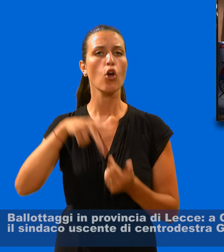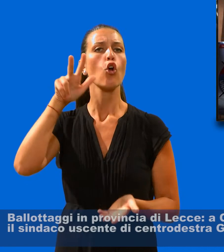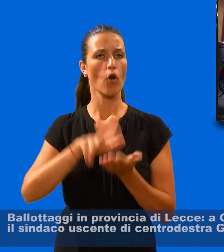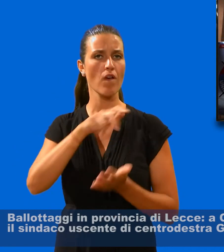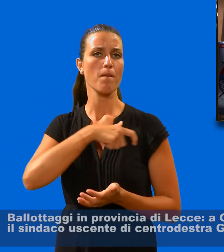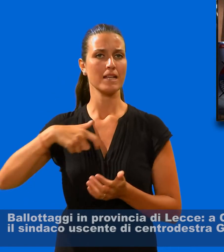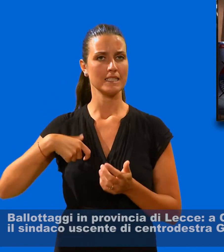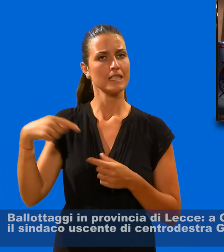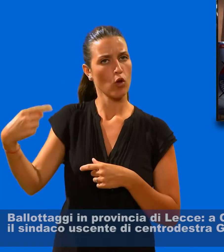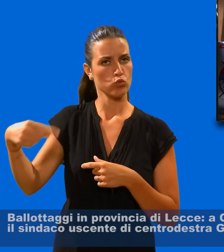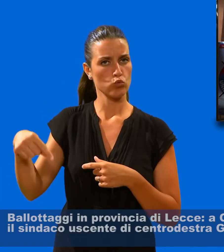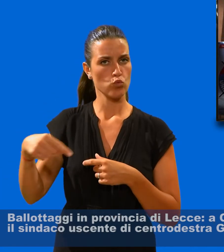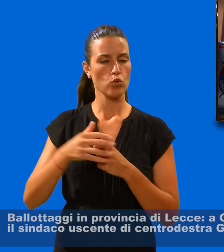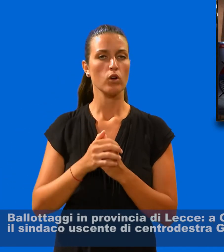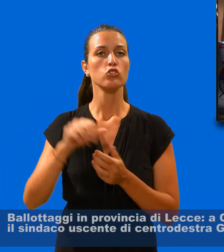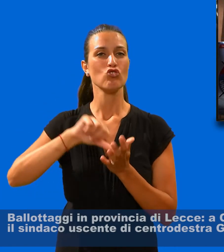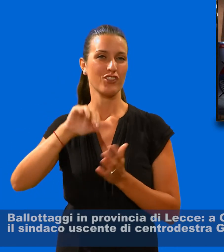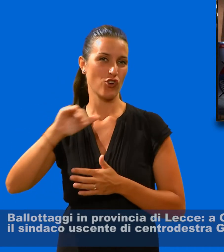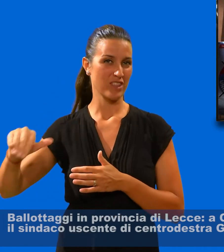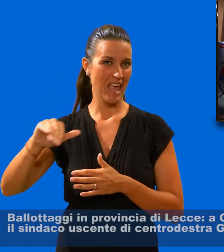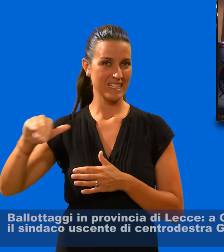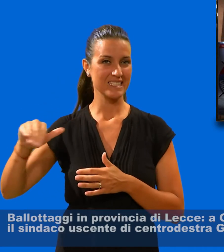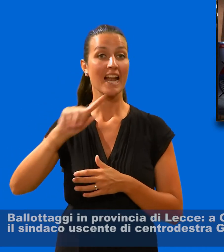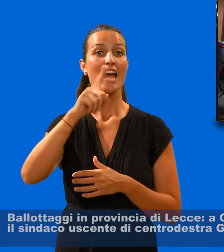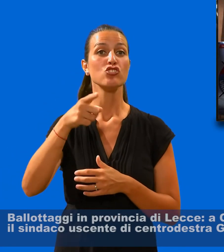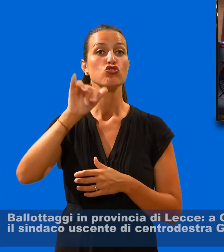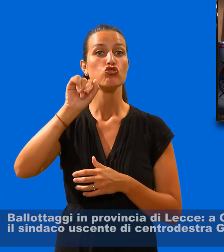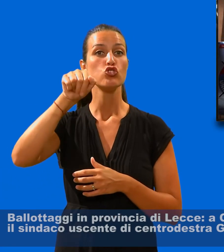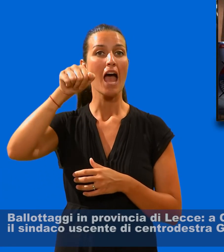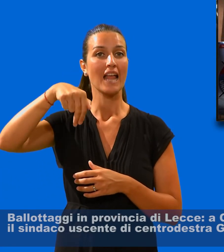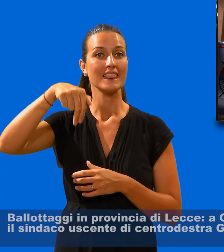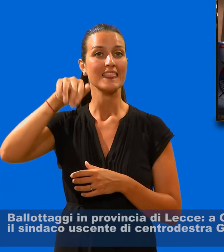il sindaco uscente di centrodestra gianni stefano